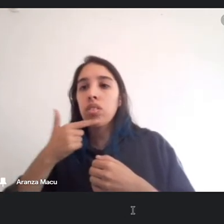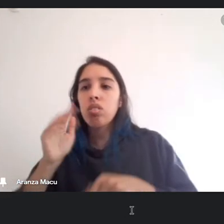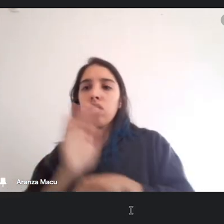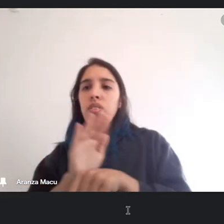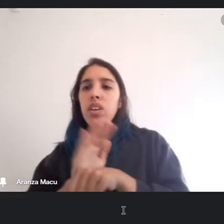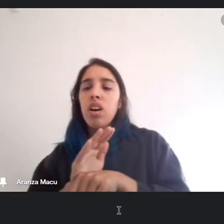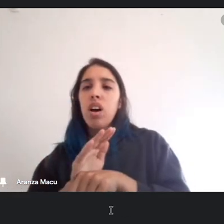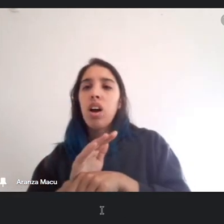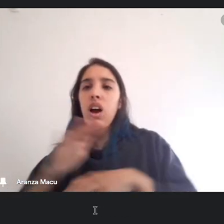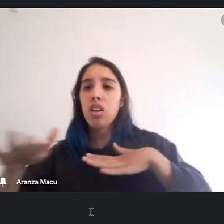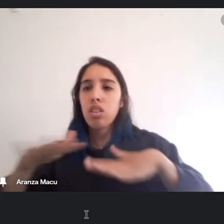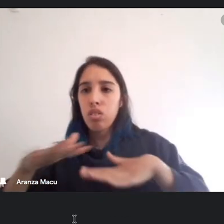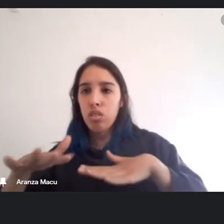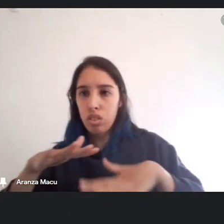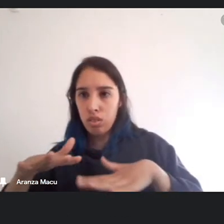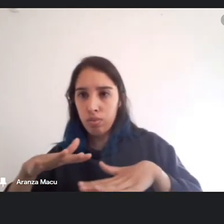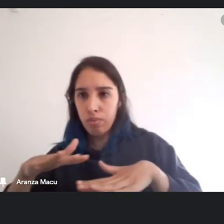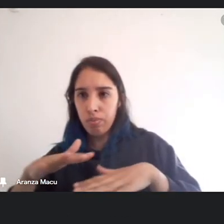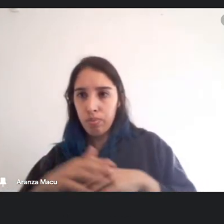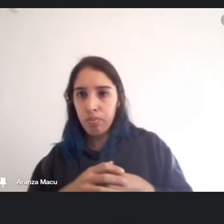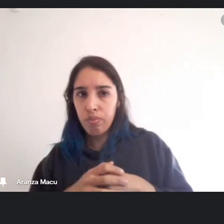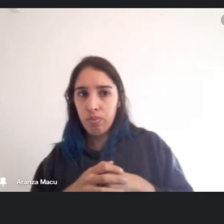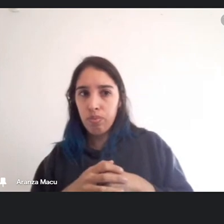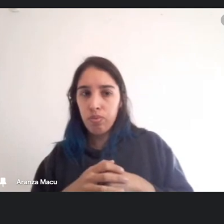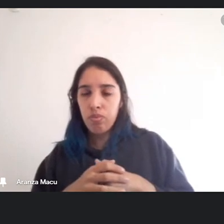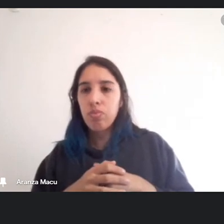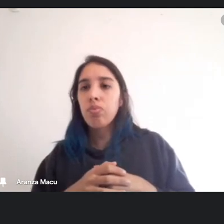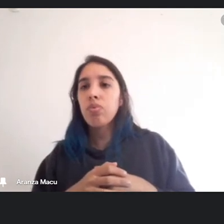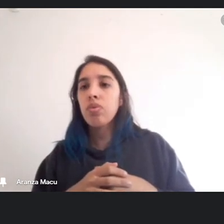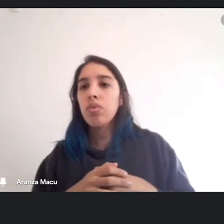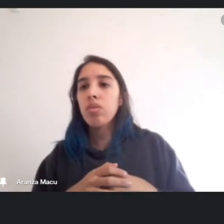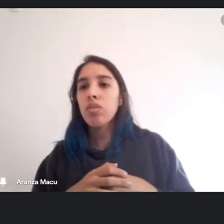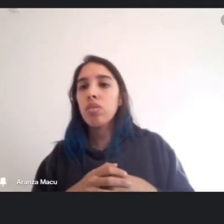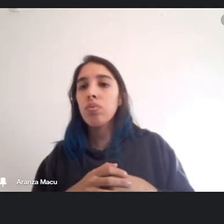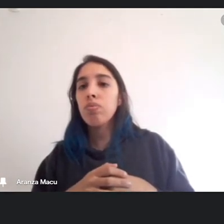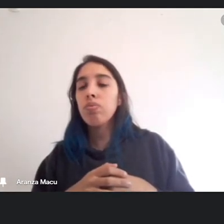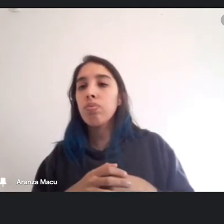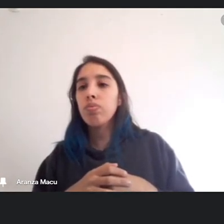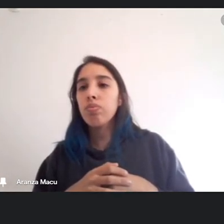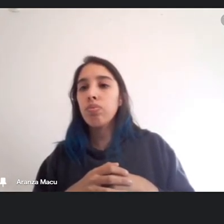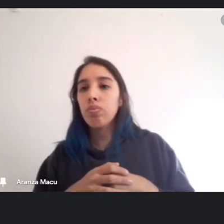del aprendizaje formativo. Bien. ¿Qué más?